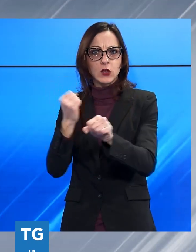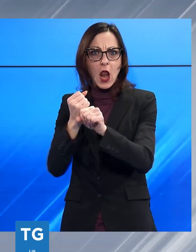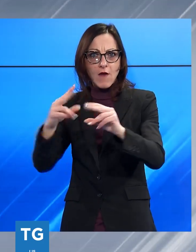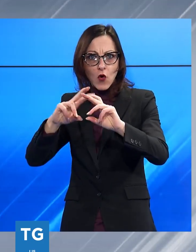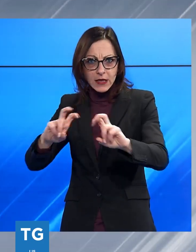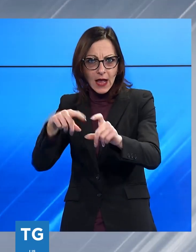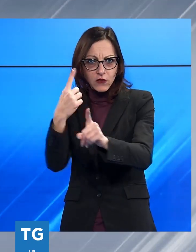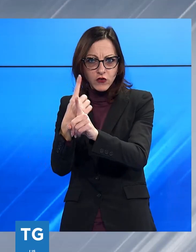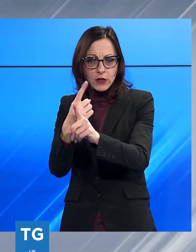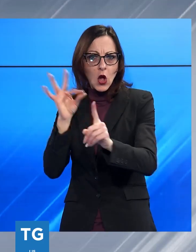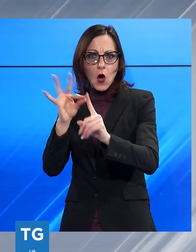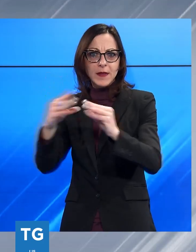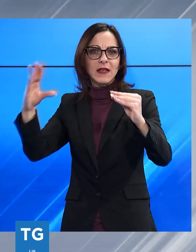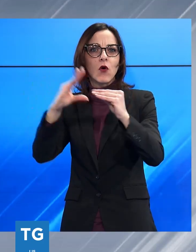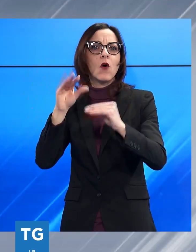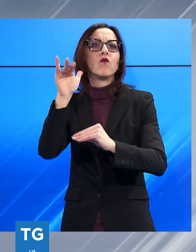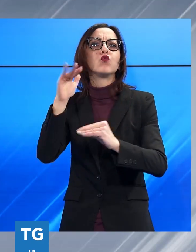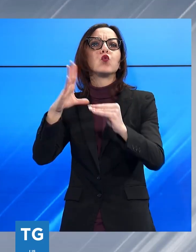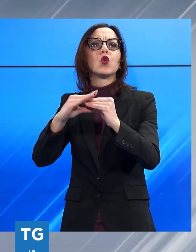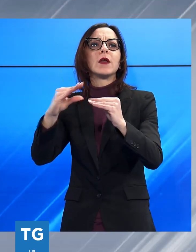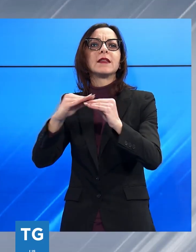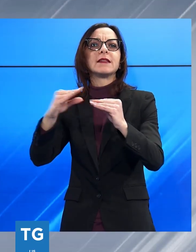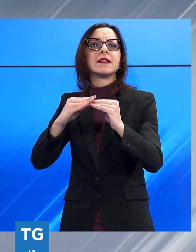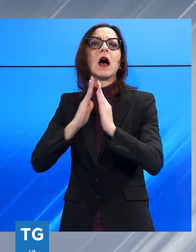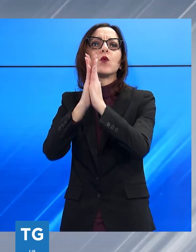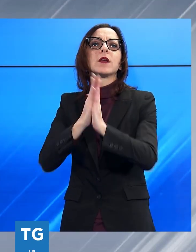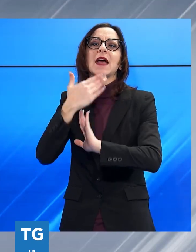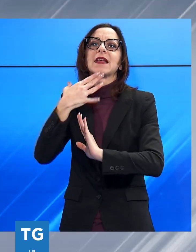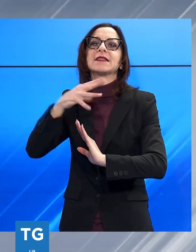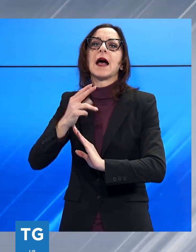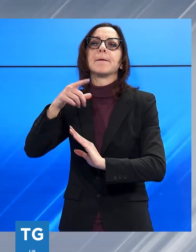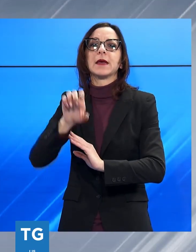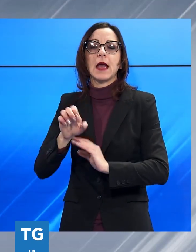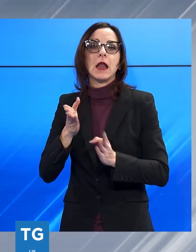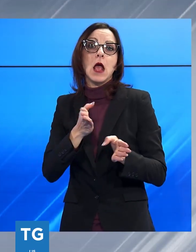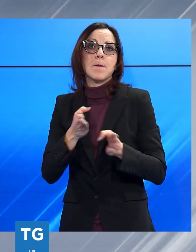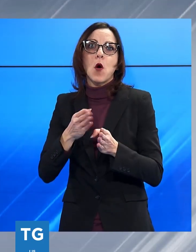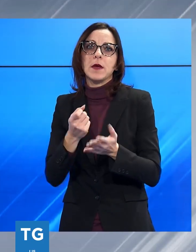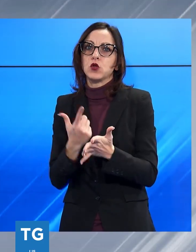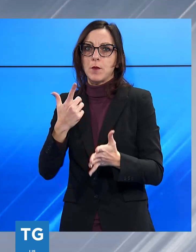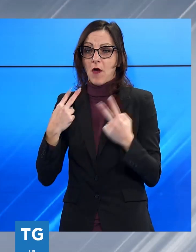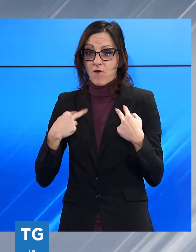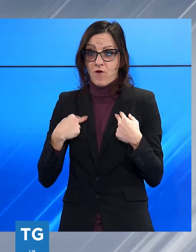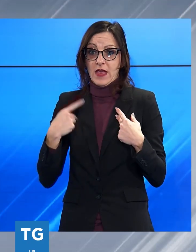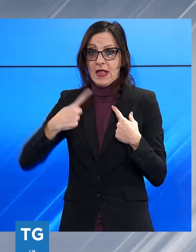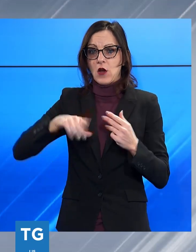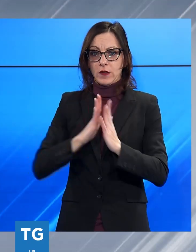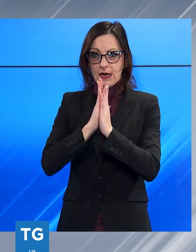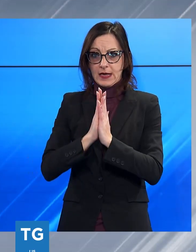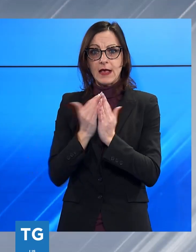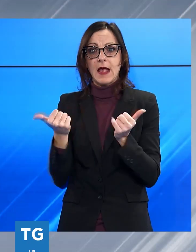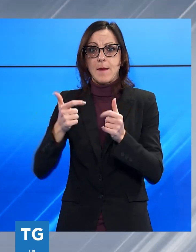del complesso il San Michele quindi un momento della importante per la vita della nostra parrocchia ma soprattutto della nostra città